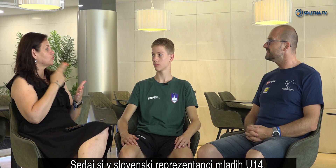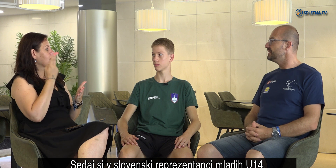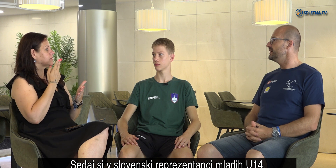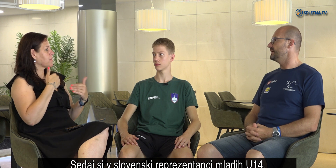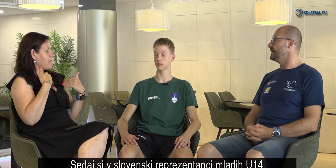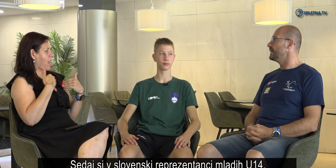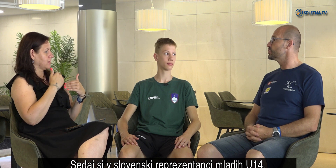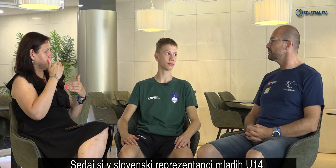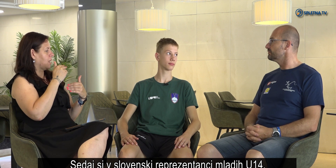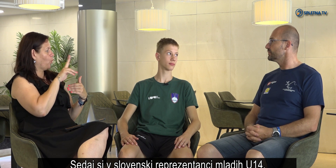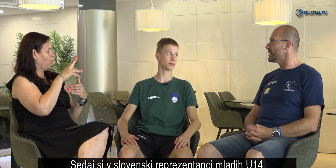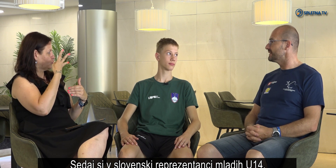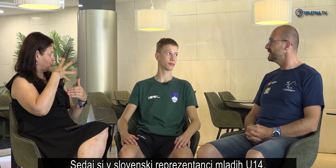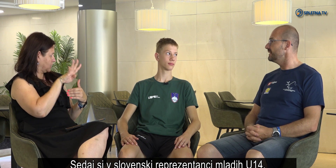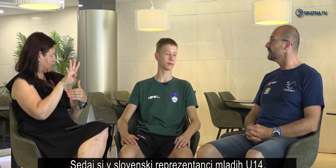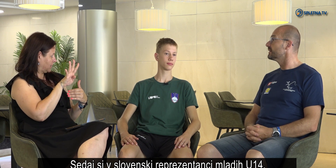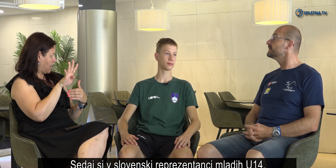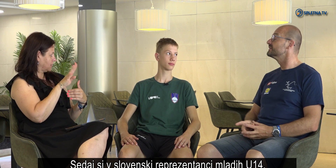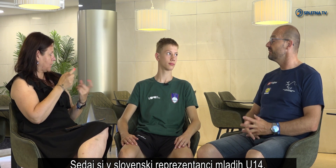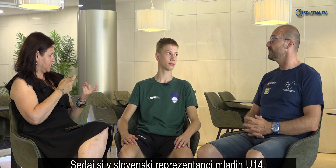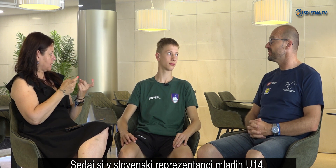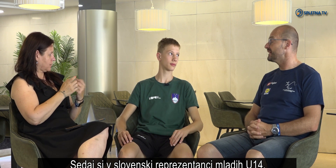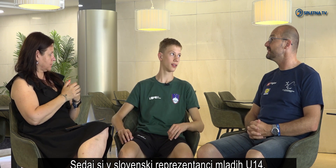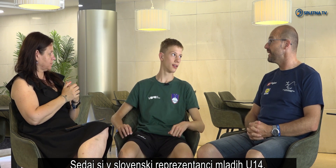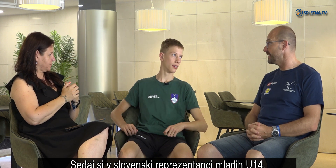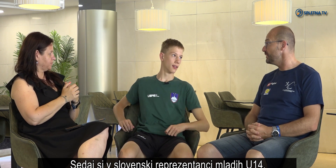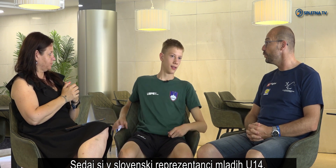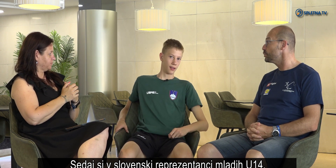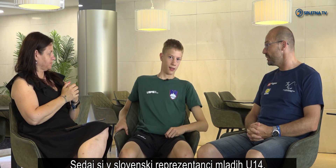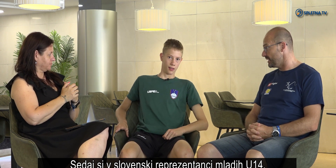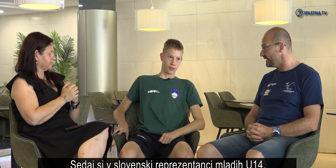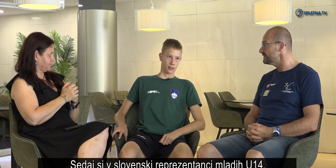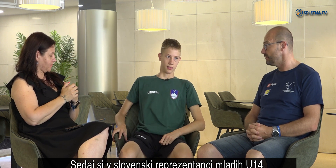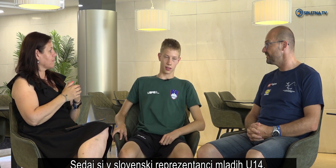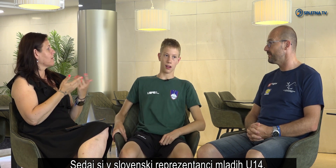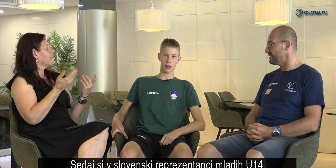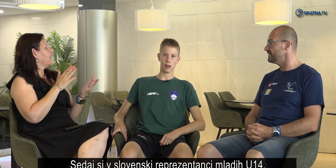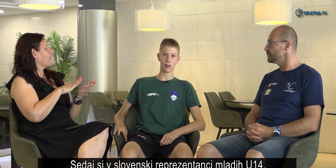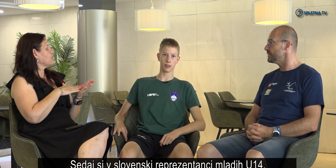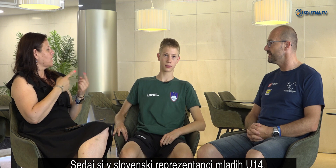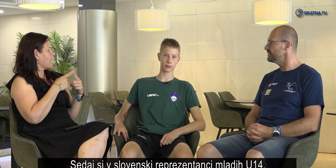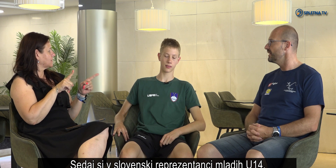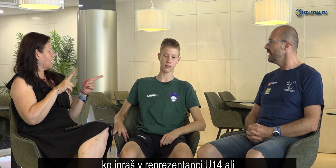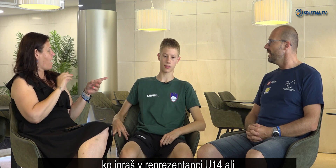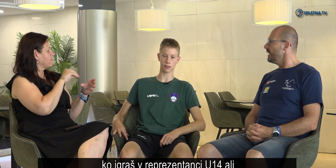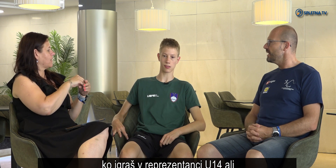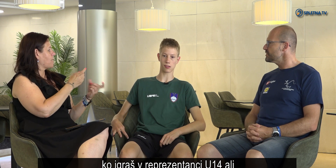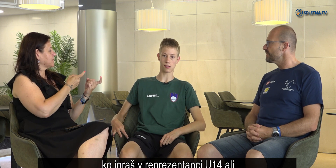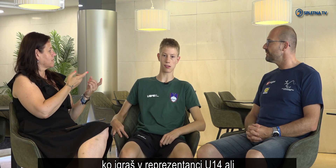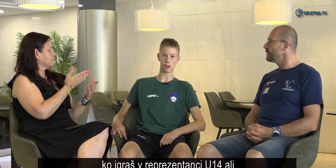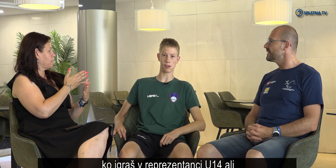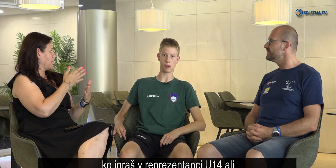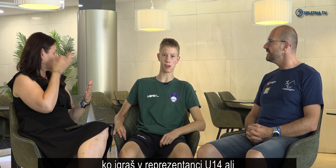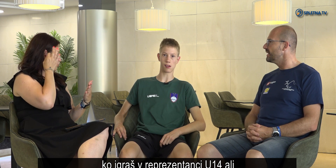Sedaj pa si članski, zdaj si v reprezentanci mladih U14, slovenski reprezentanci U14.